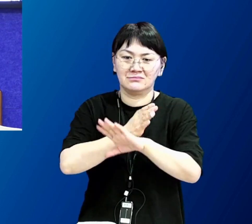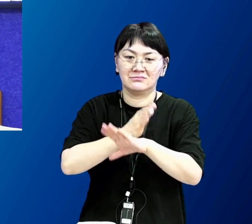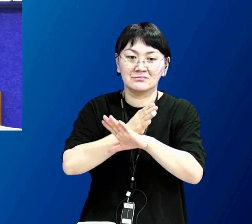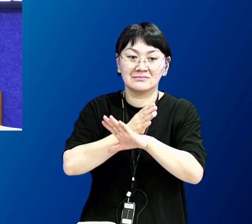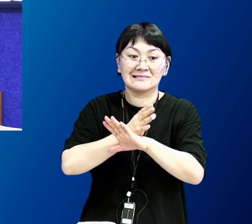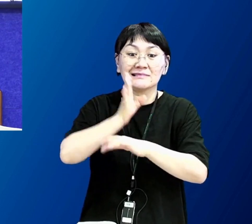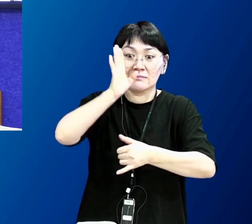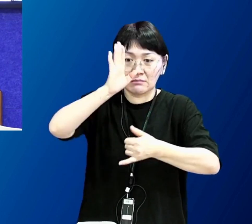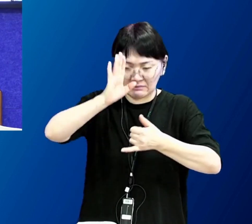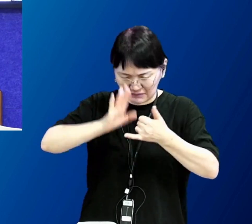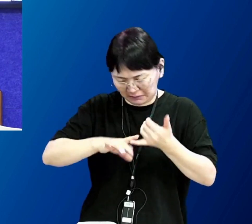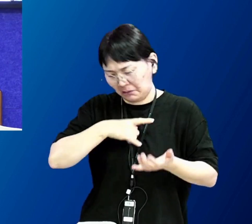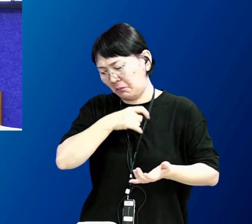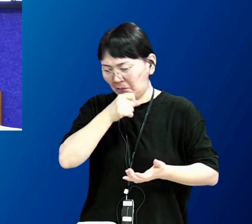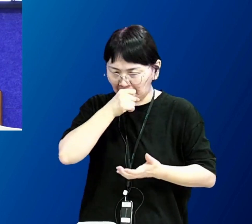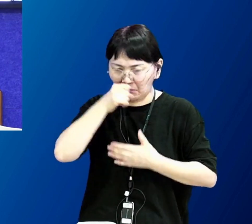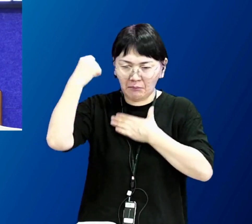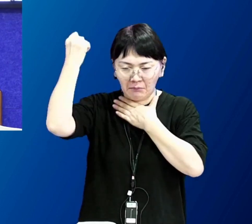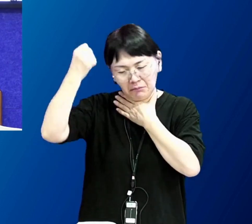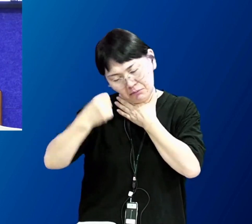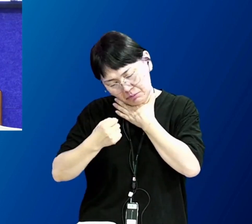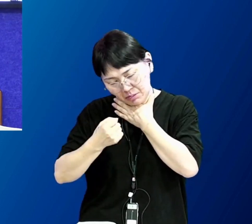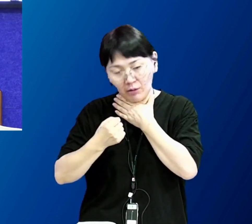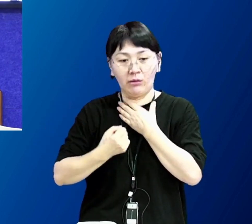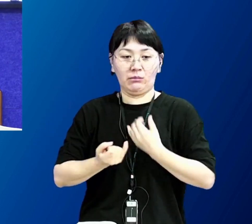Хожим дээр амиа хорлон үхсэн биз?